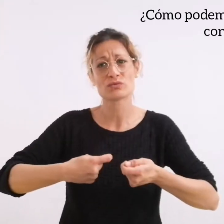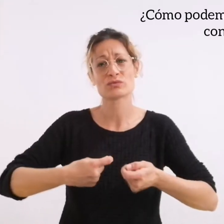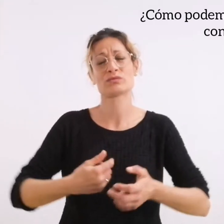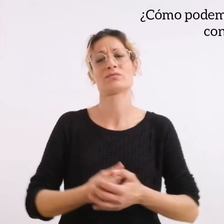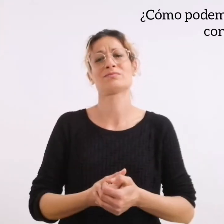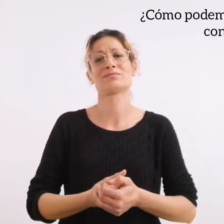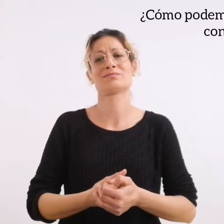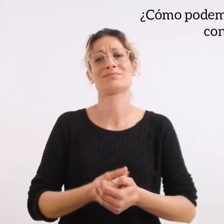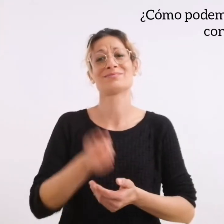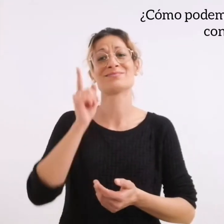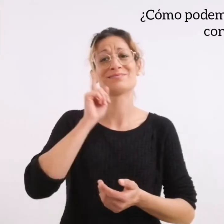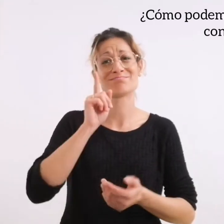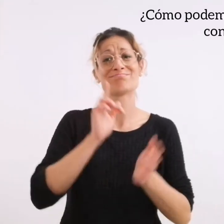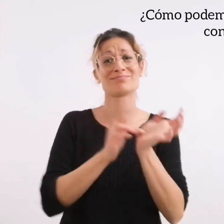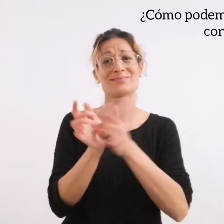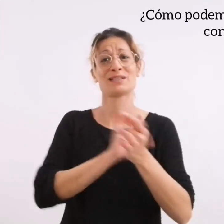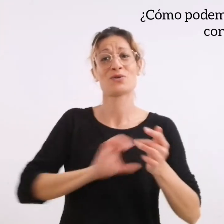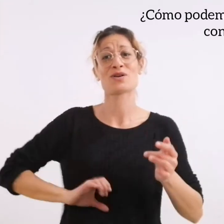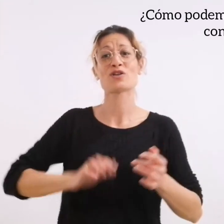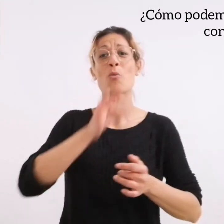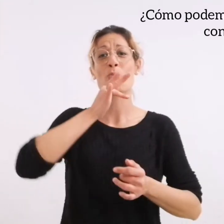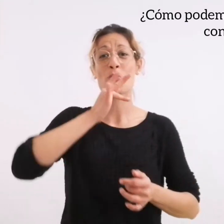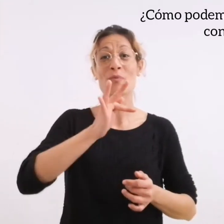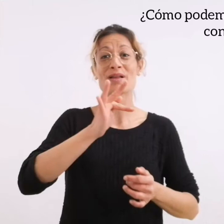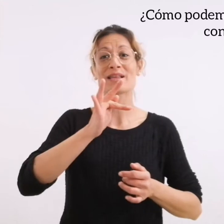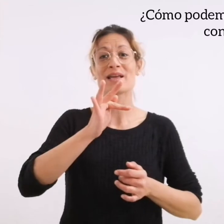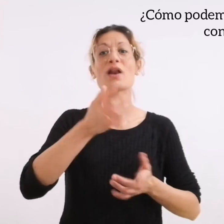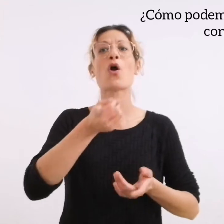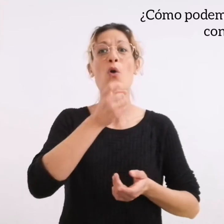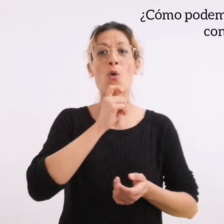lo prometió. ¿Dónde? En Hechos 1:8.